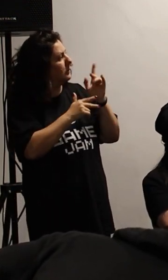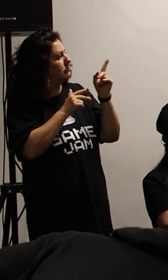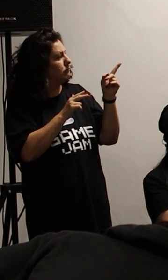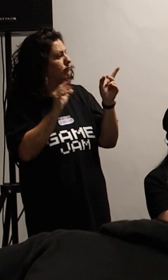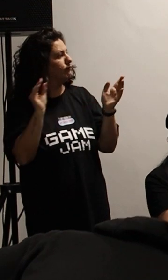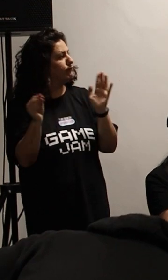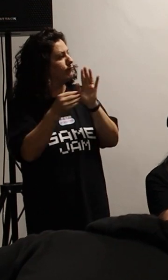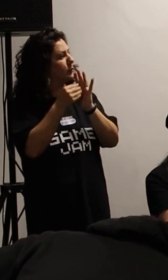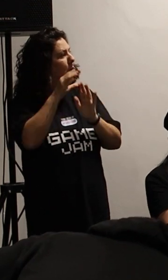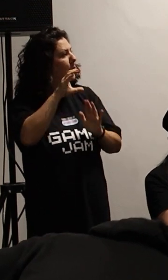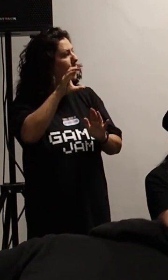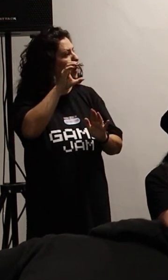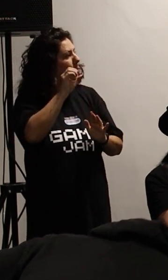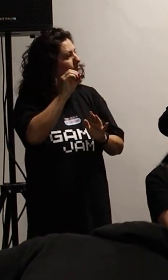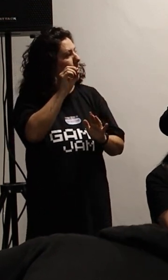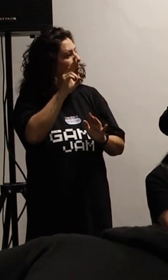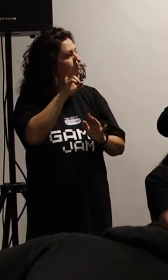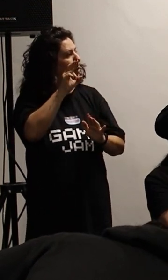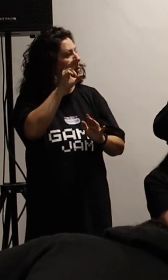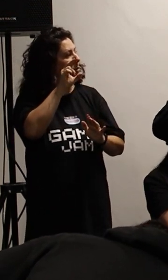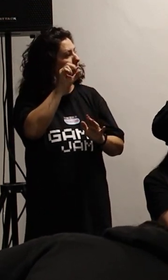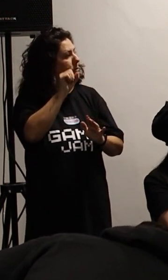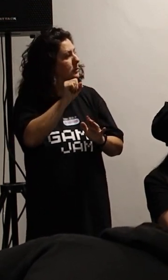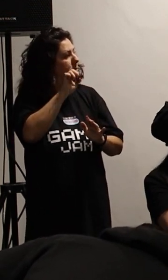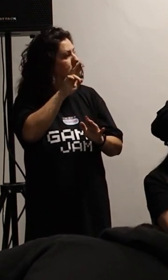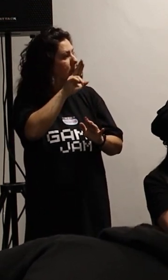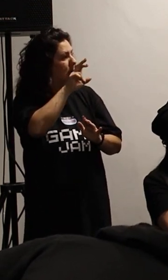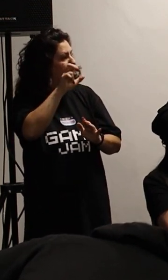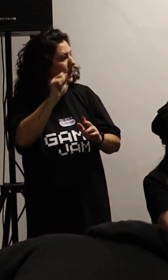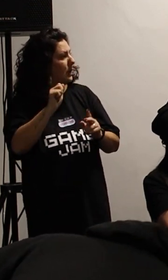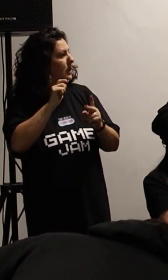Eu fiz vários cursos da Udemy, fiz vários cursos na